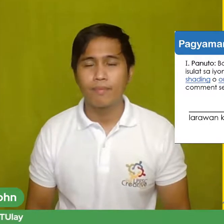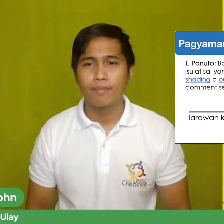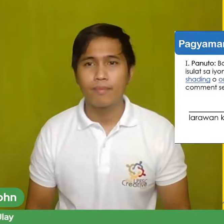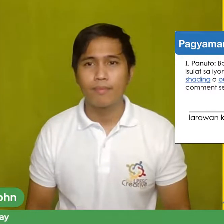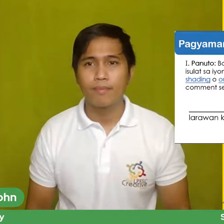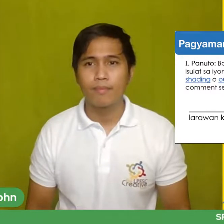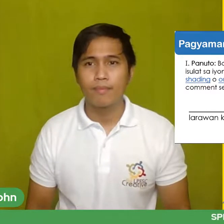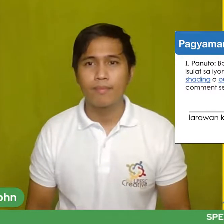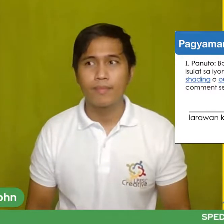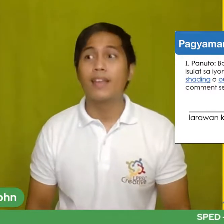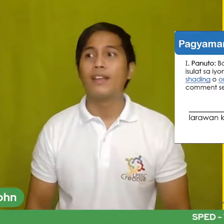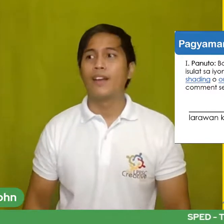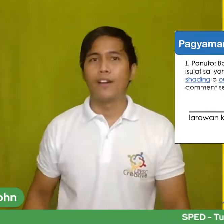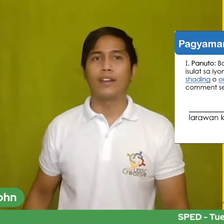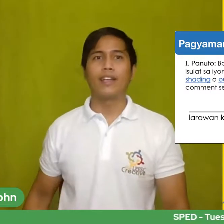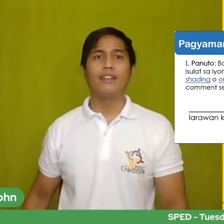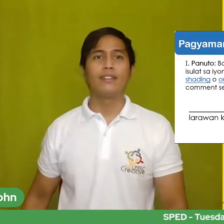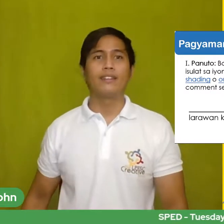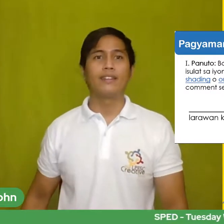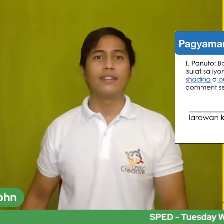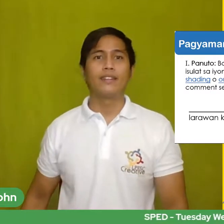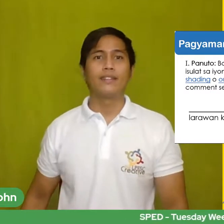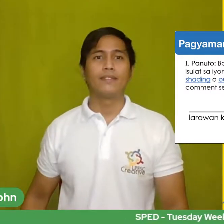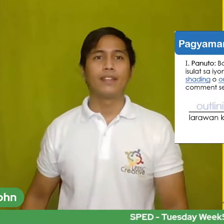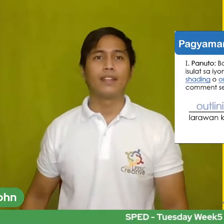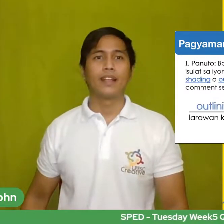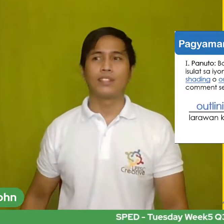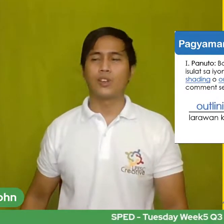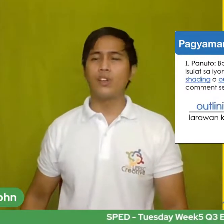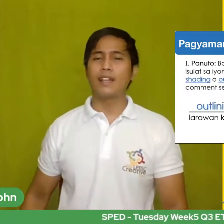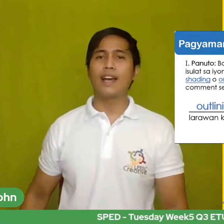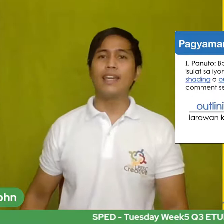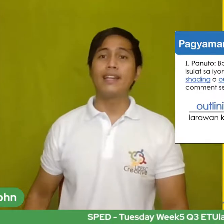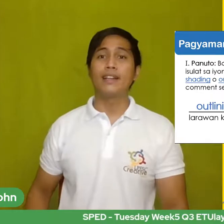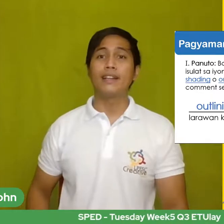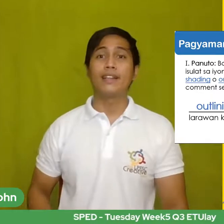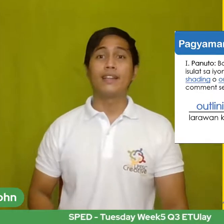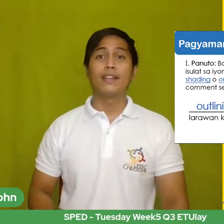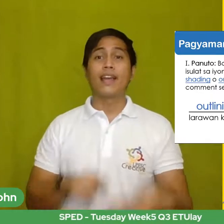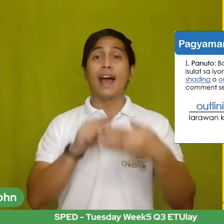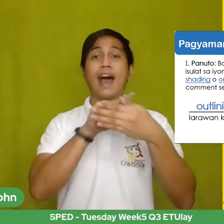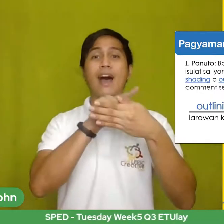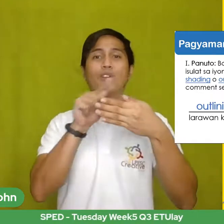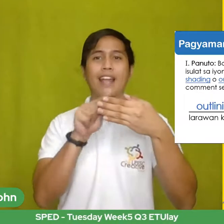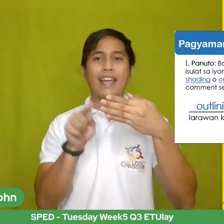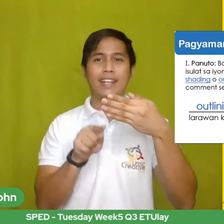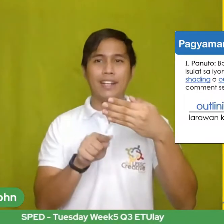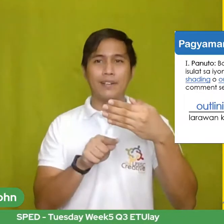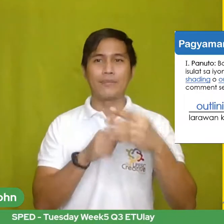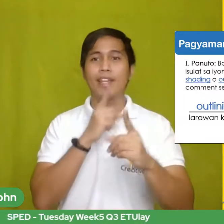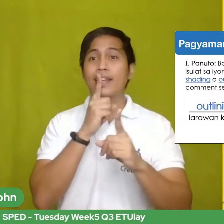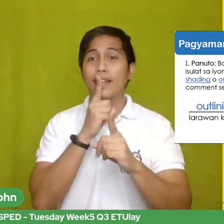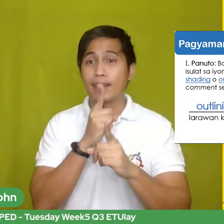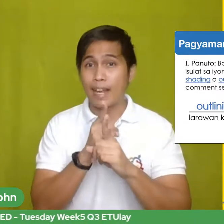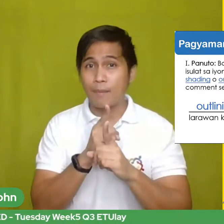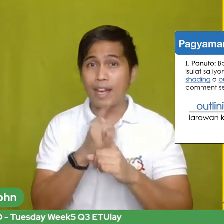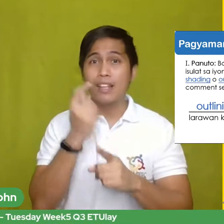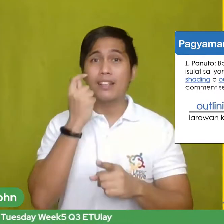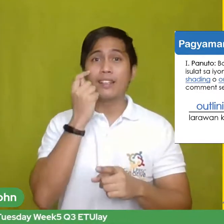Okay? Sagot ay outlining. Tama,